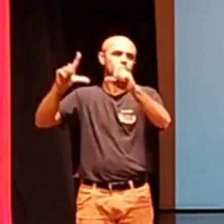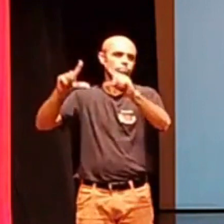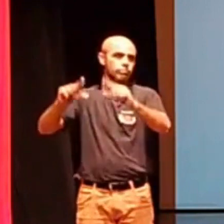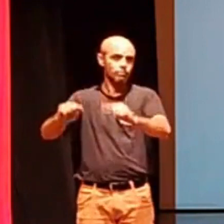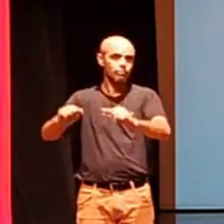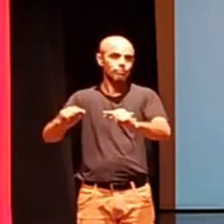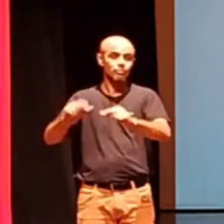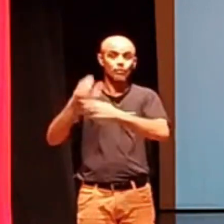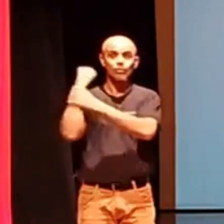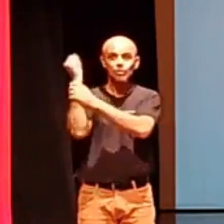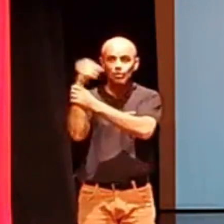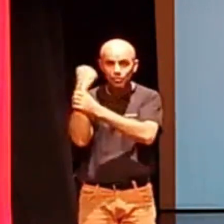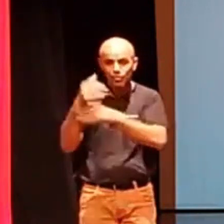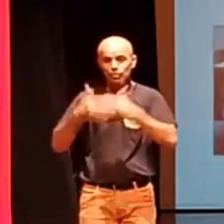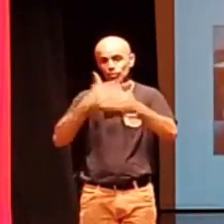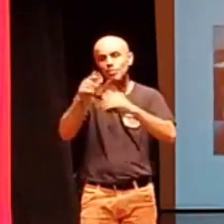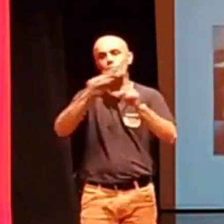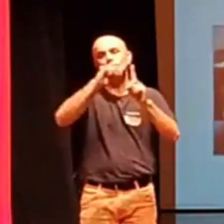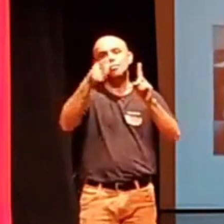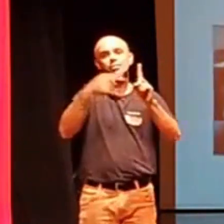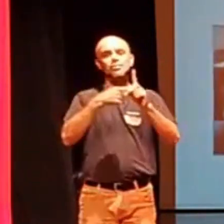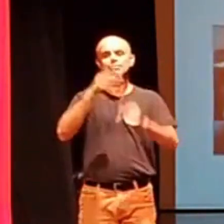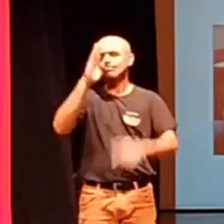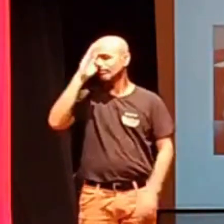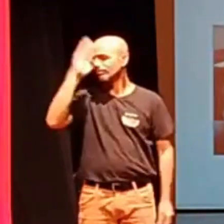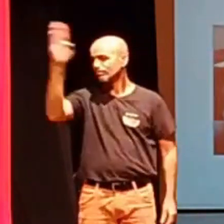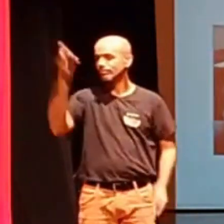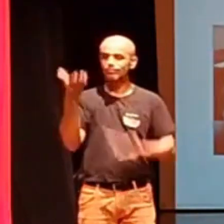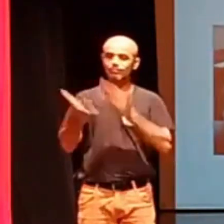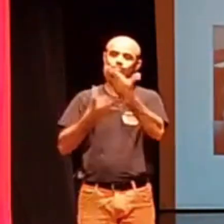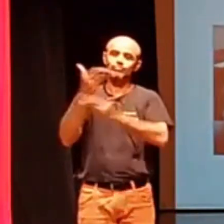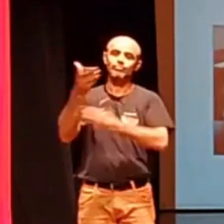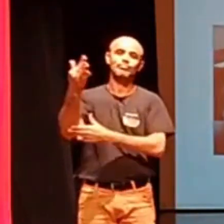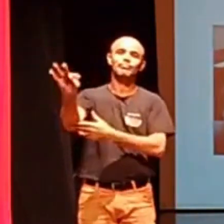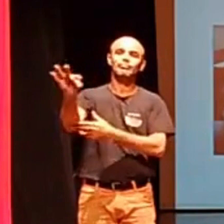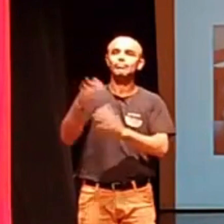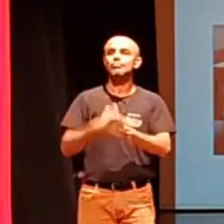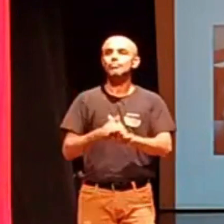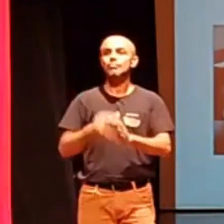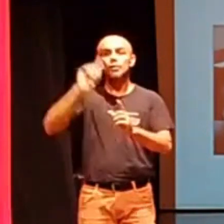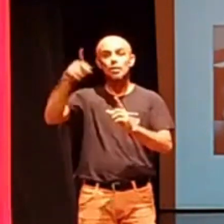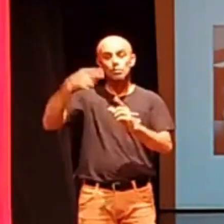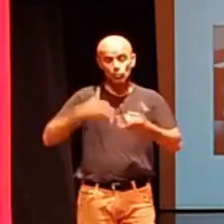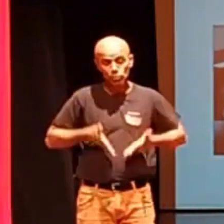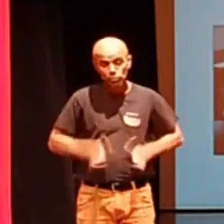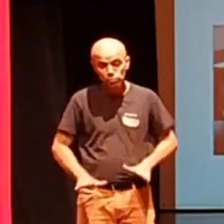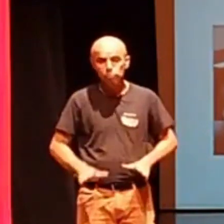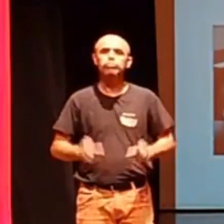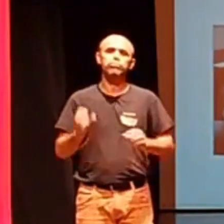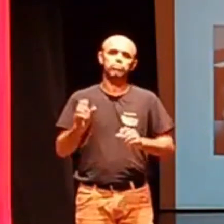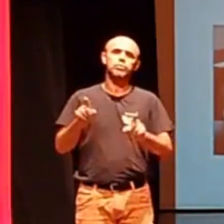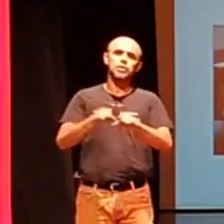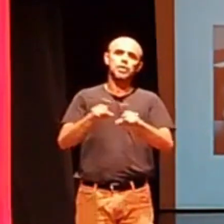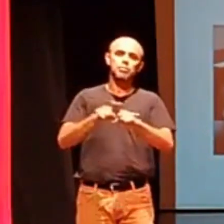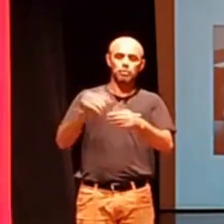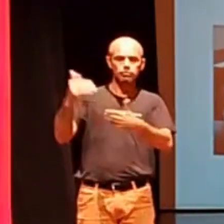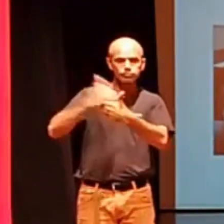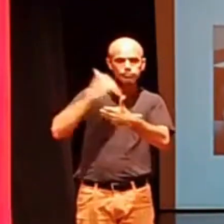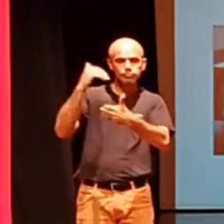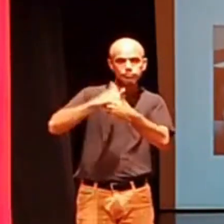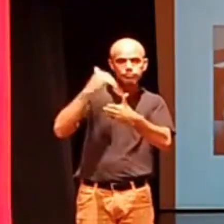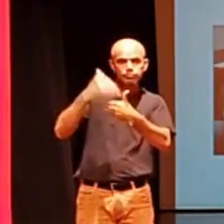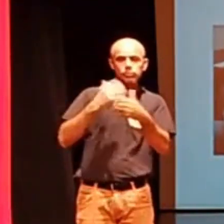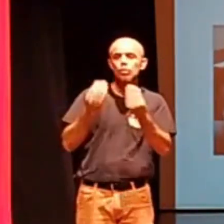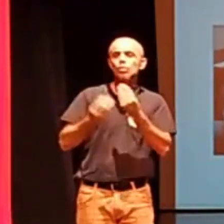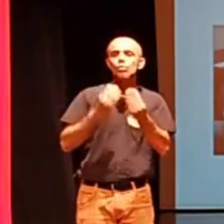fisioterapia durante a gestação é fundamental para tratar essas dores. Assim como no pós-parto, a gente tem a orientação de